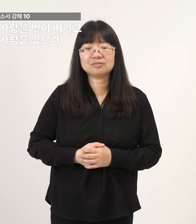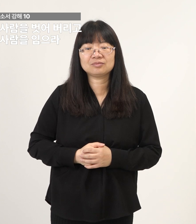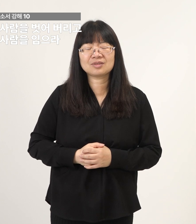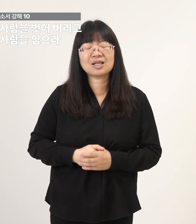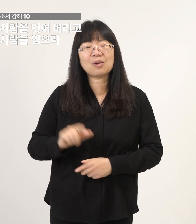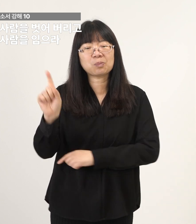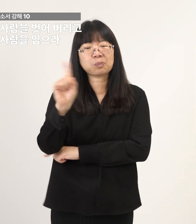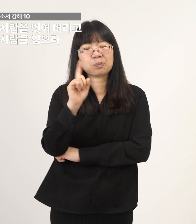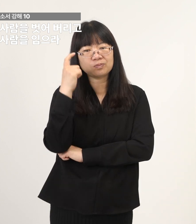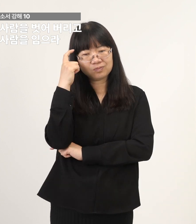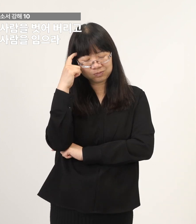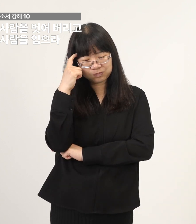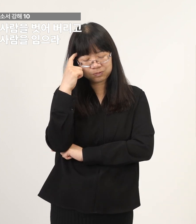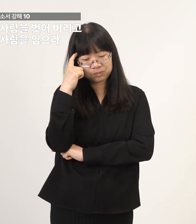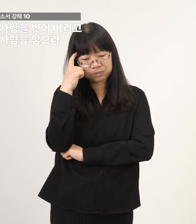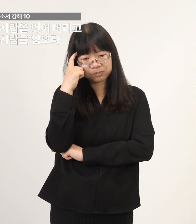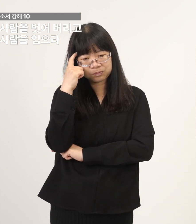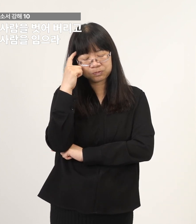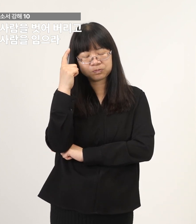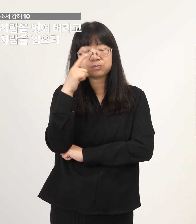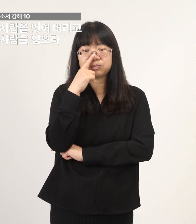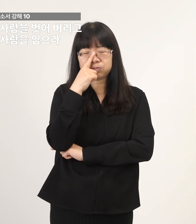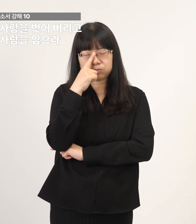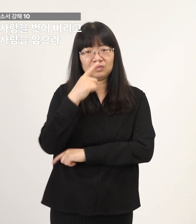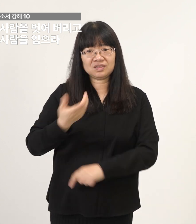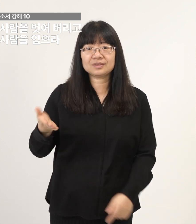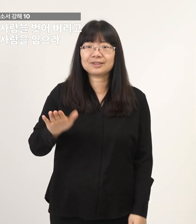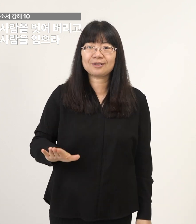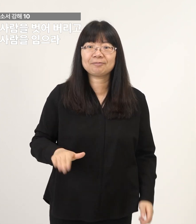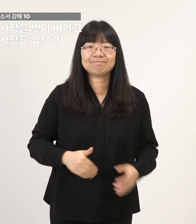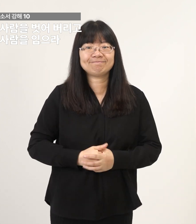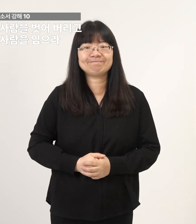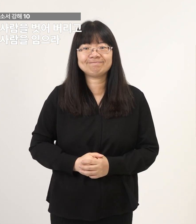이게 뭔가 싶기도 하고. 그런데